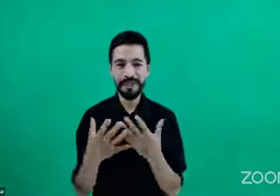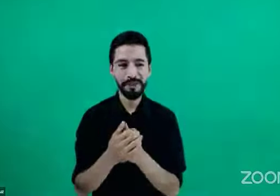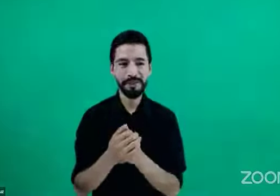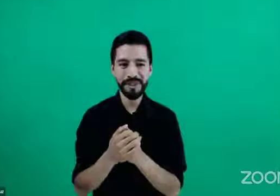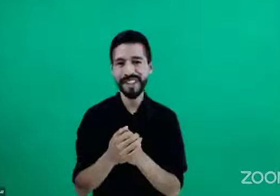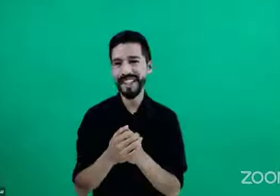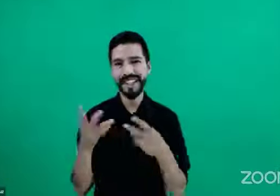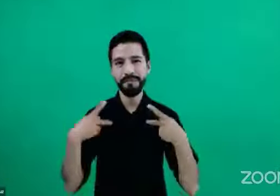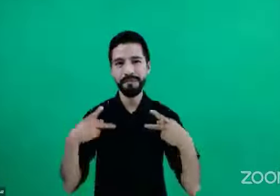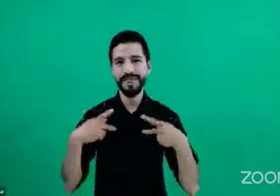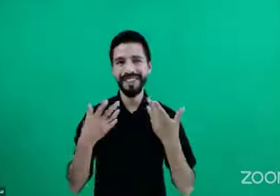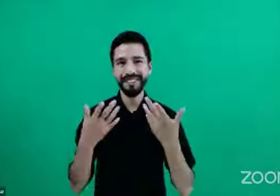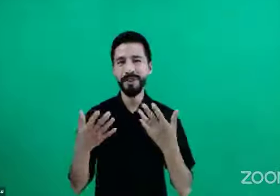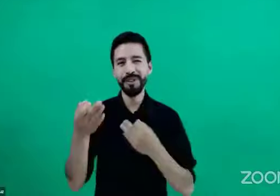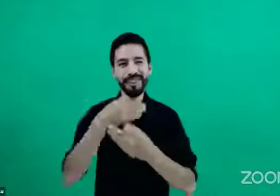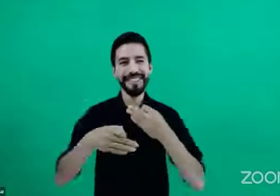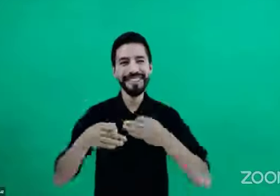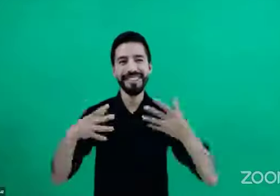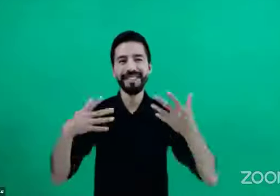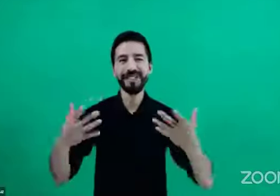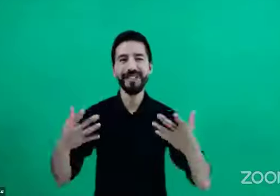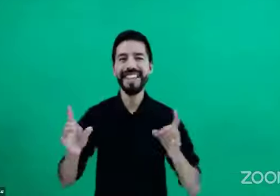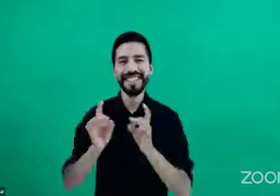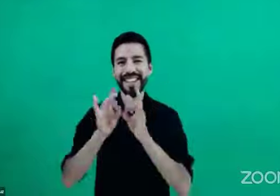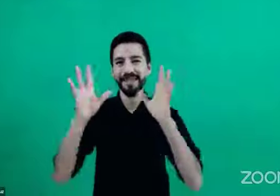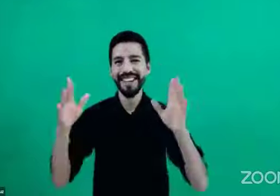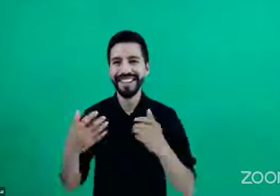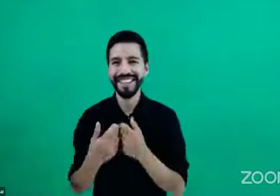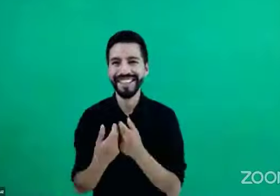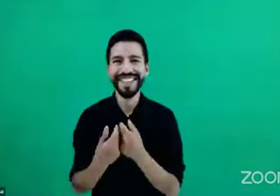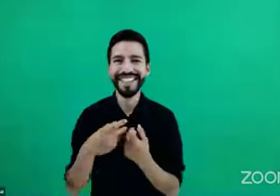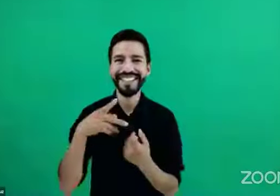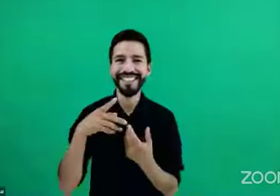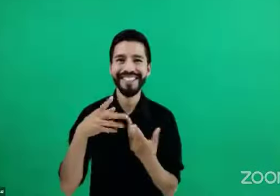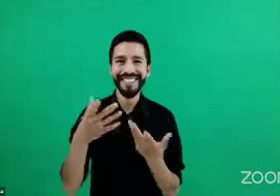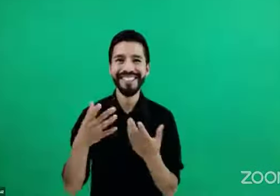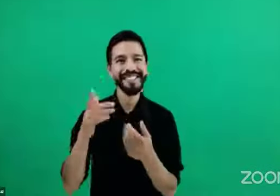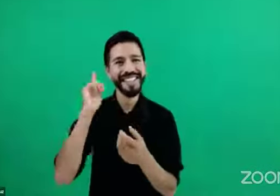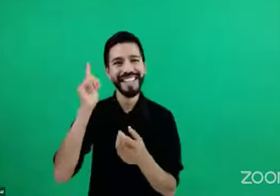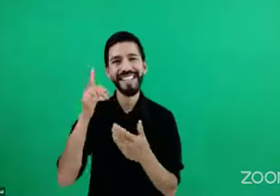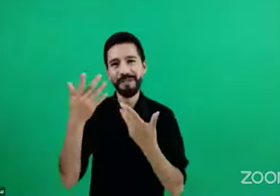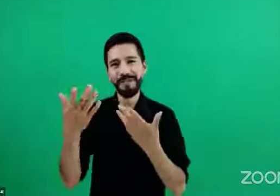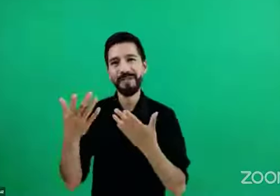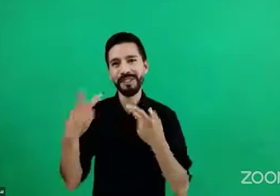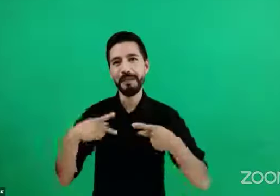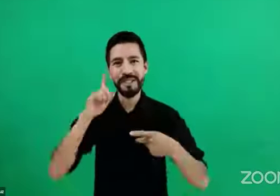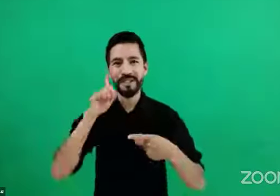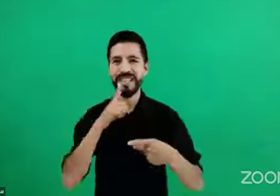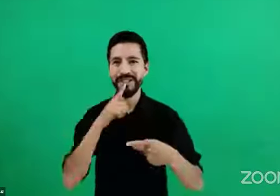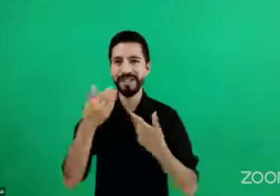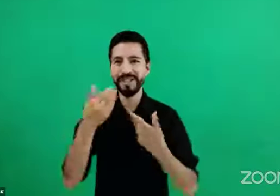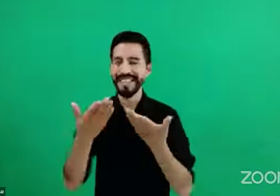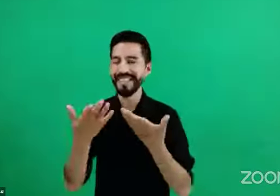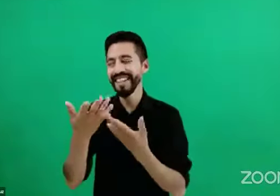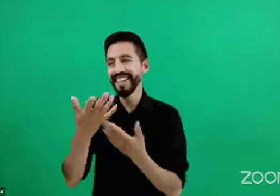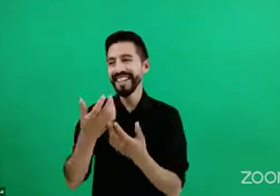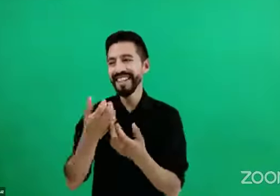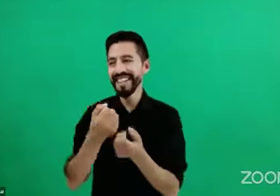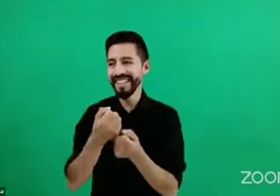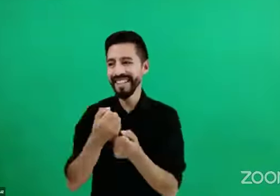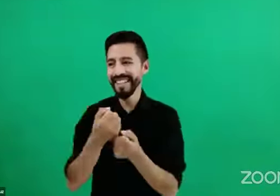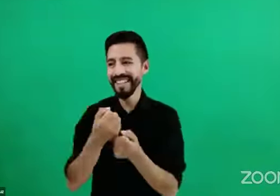algún momento, pues yo sé que nada es casual. Entonces yo sé que en algún momento una persona sorda